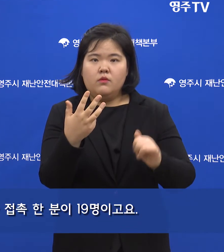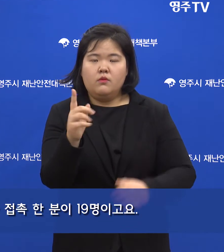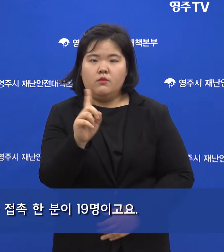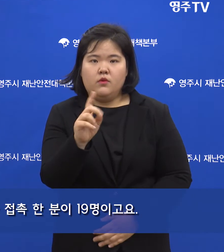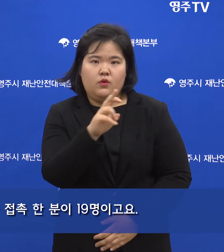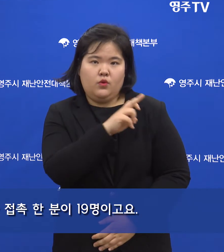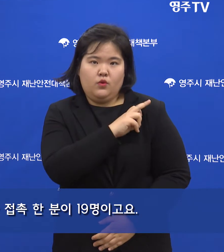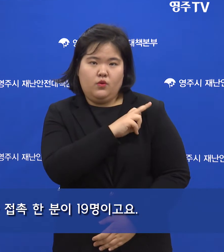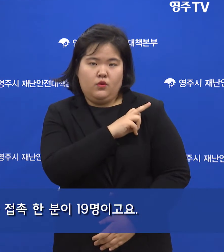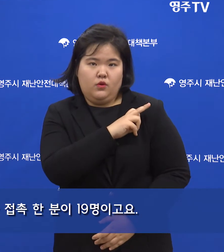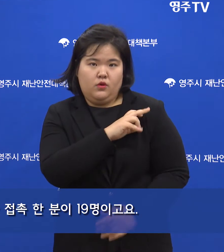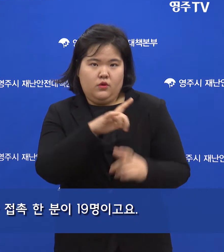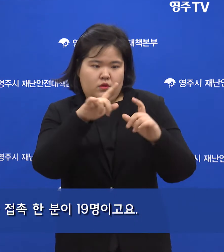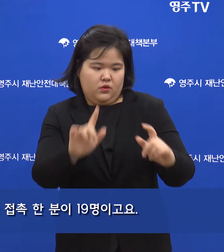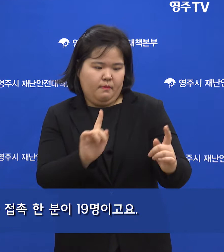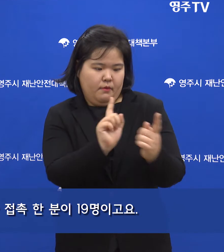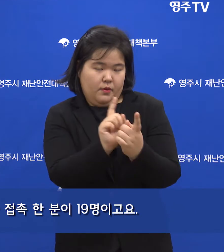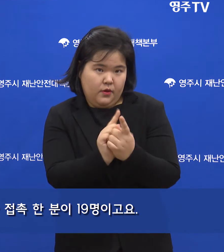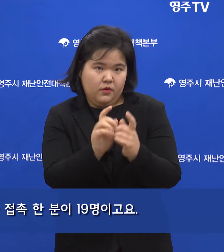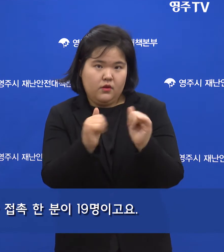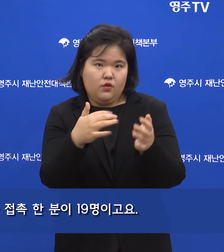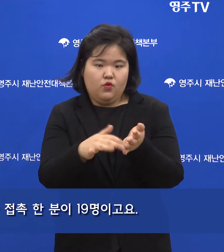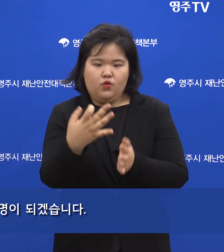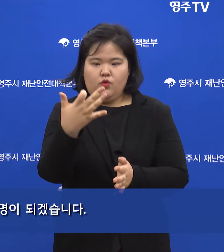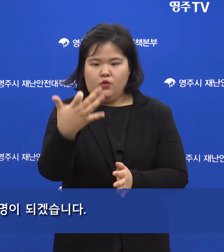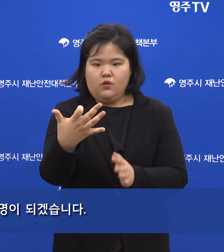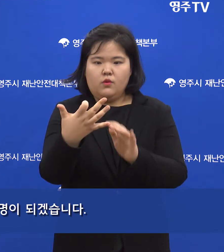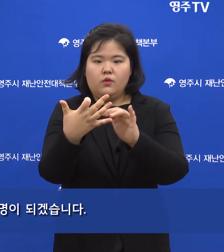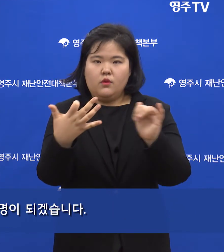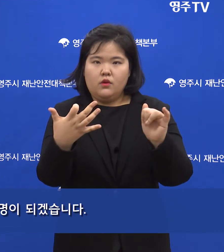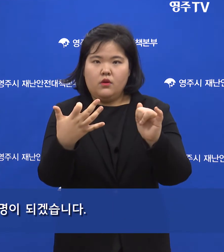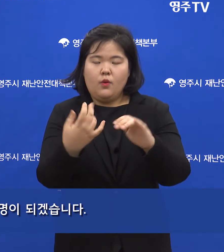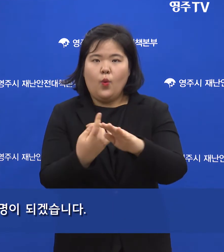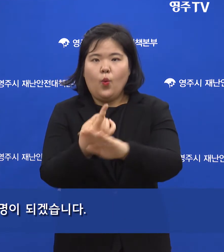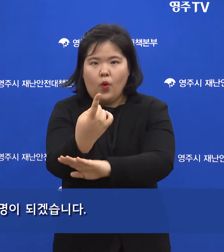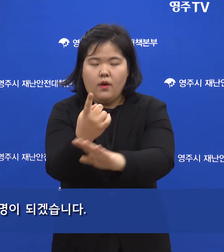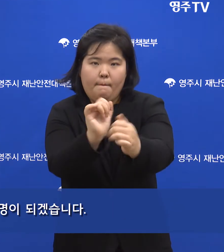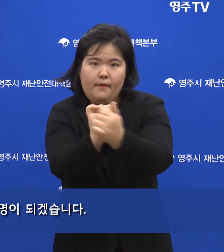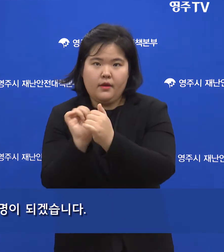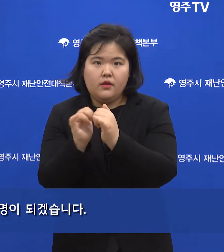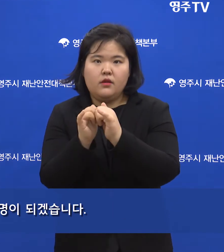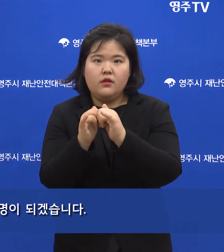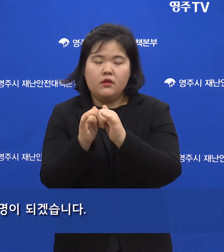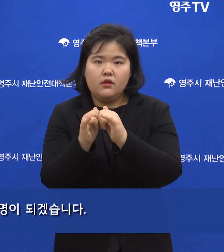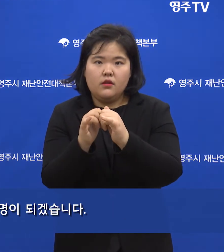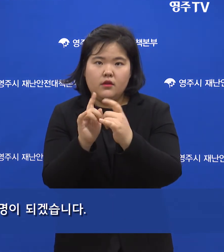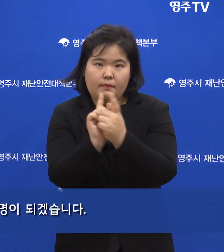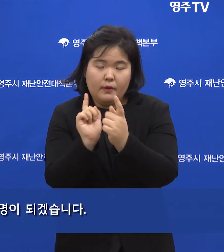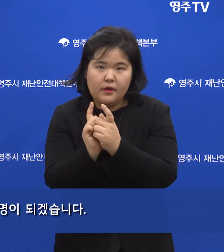우리 지역에서 환자와 접촉한 분이 19분이고요. 타 지역 접촉자가 9분이